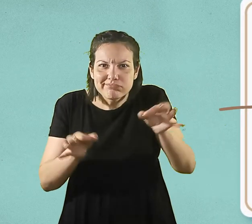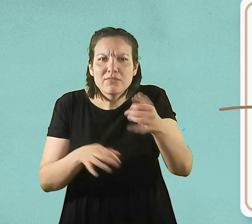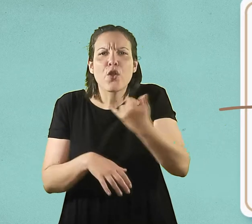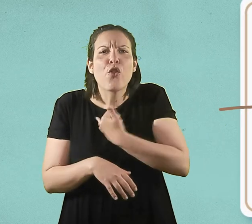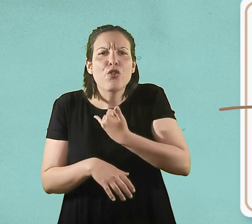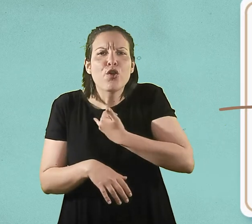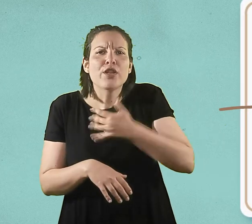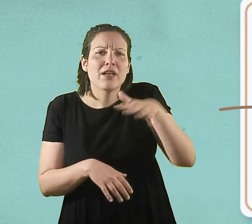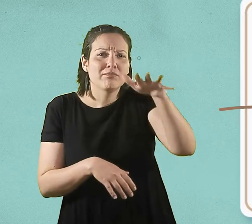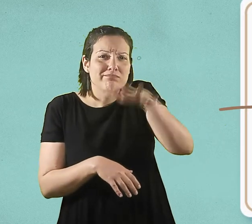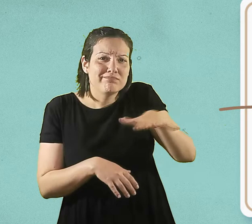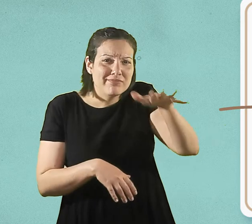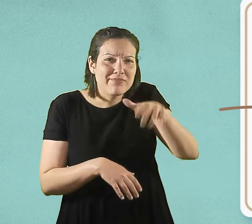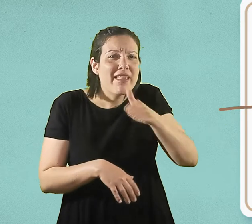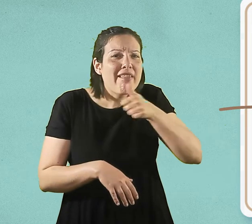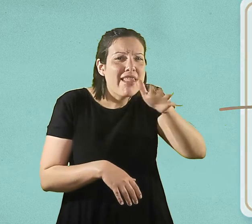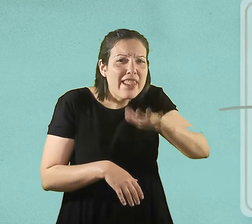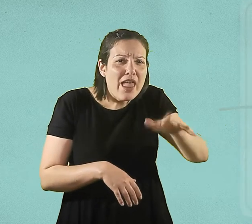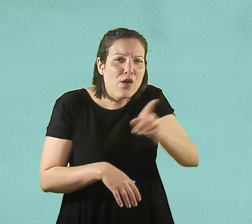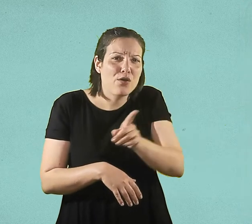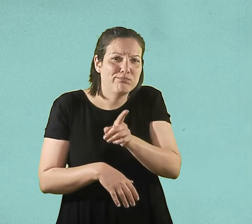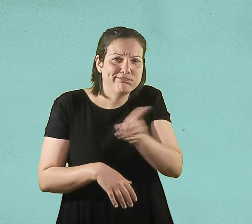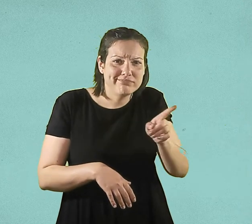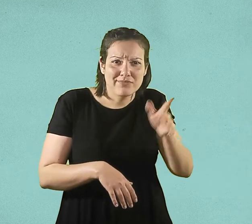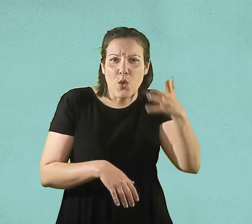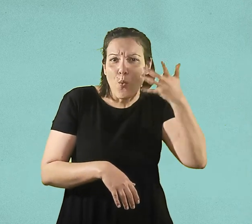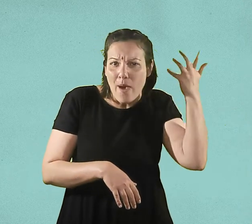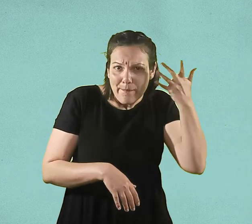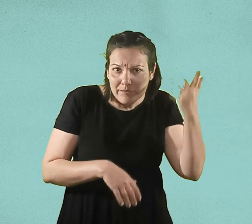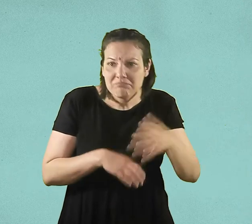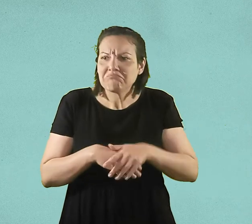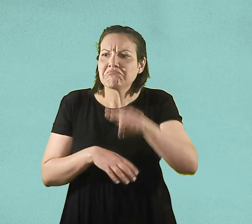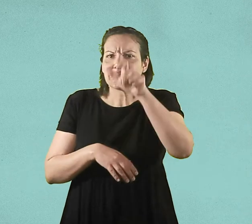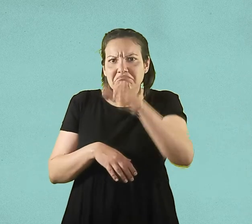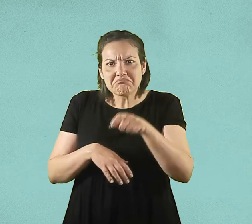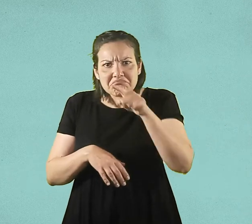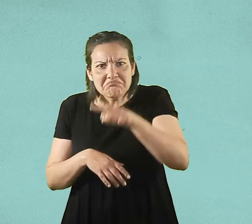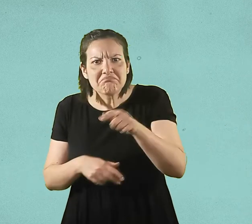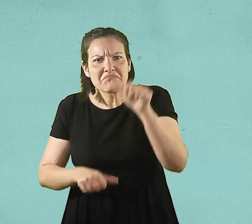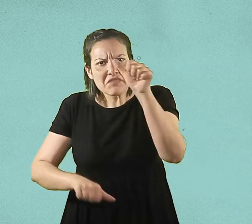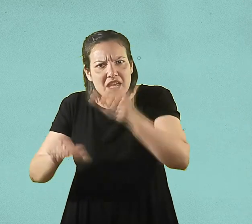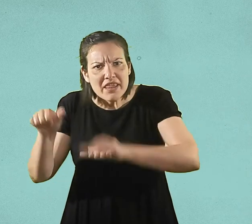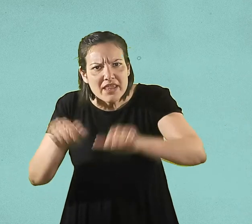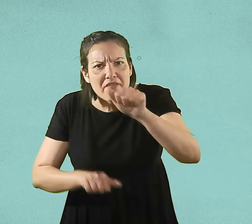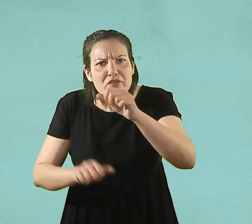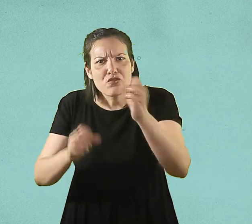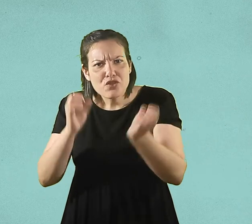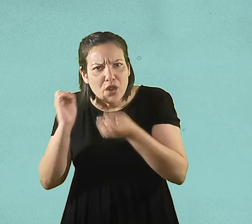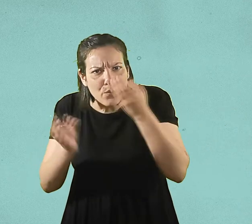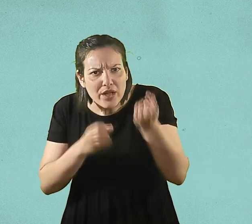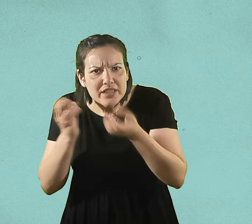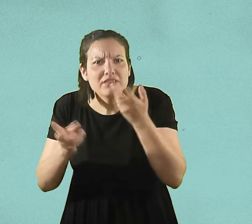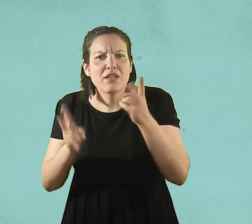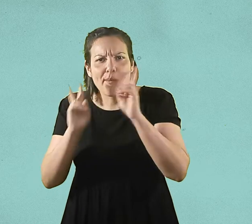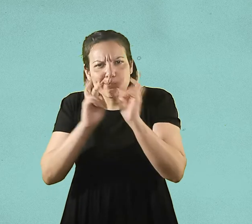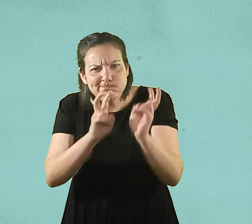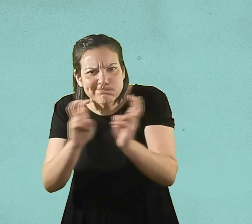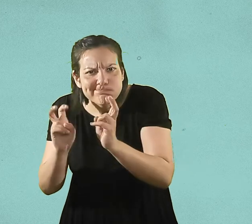Huapi. El científico, naturalista, botánico y geógrafo donó las tierras para que